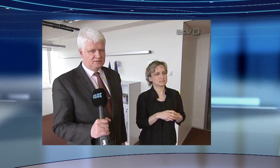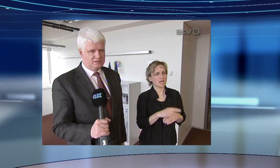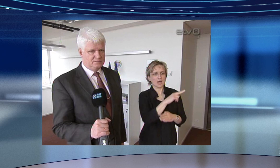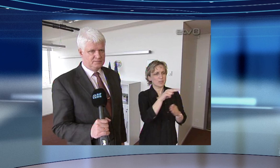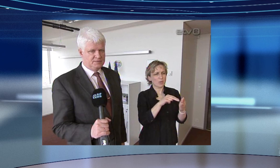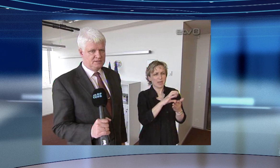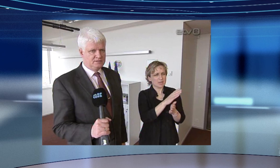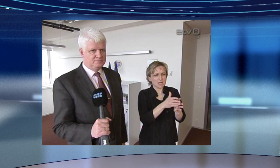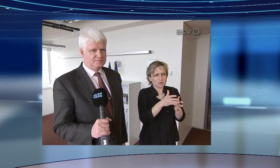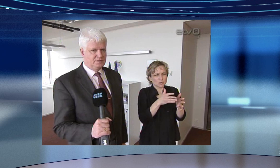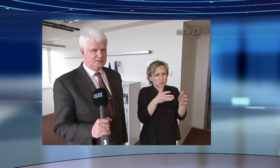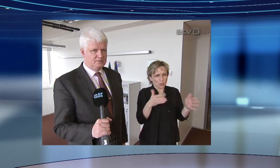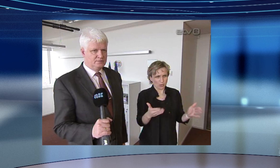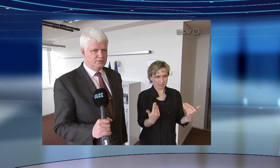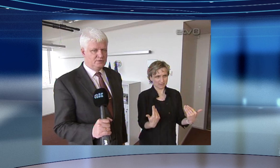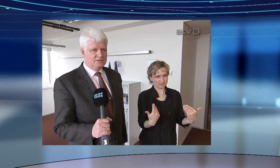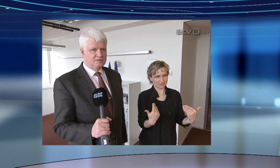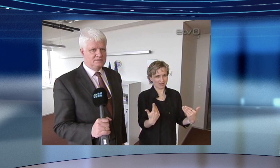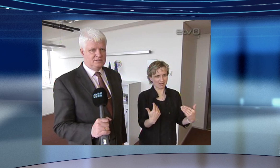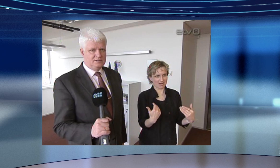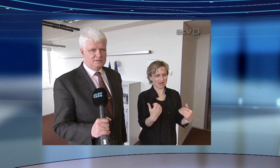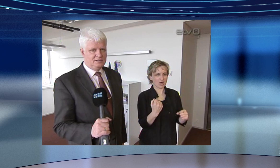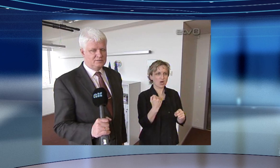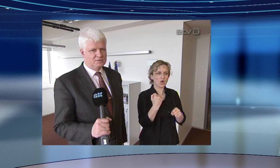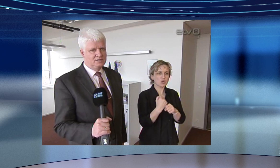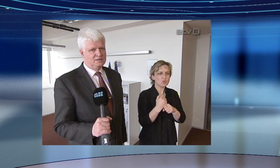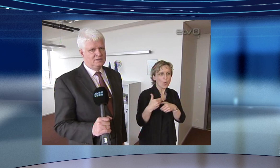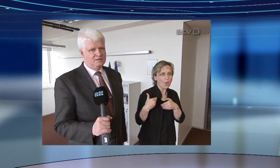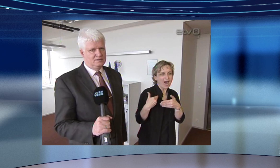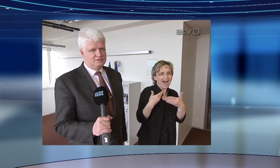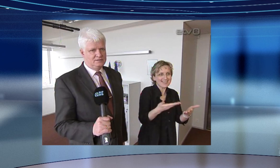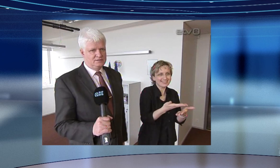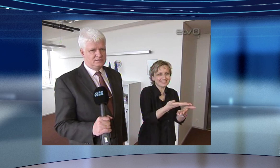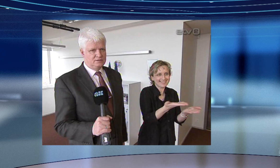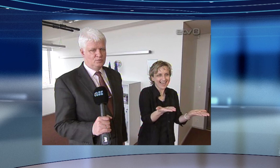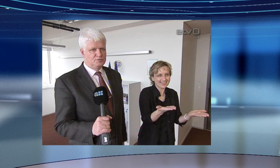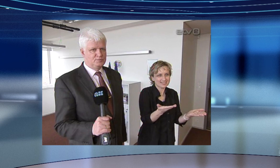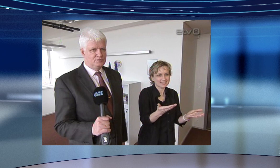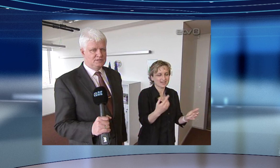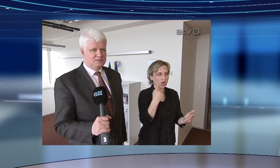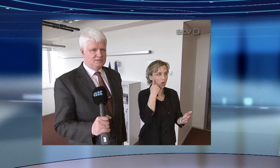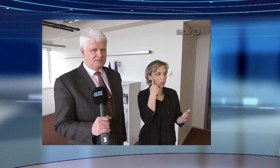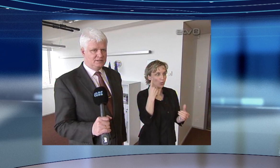ikkagi täna tööandjate hirm siis